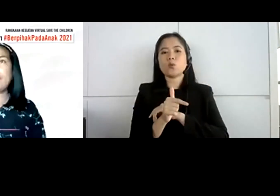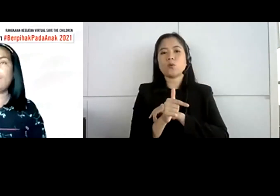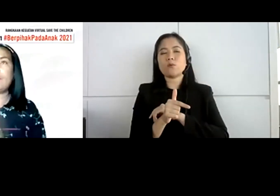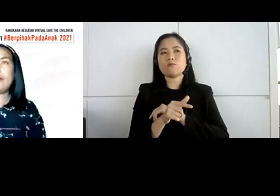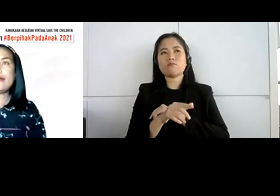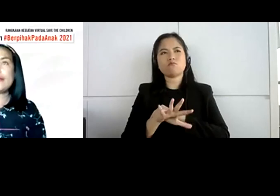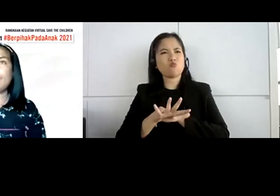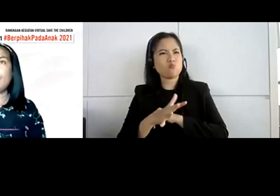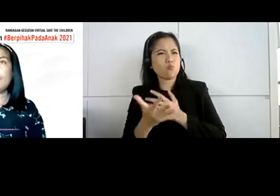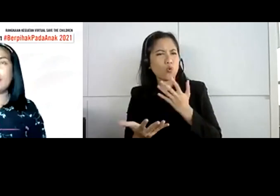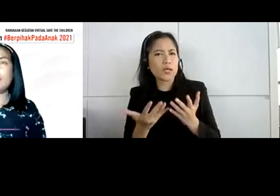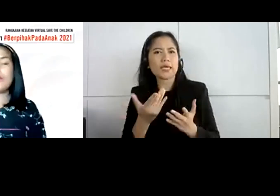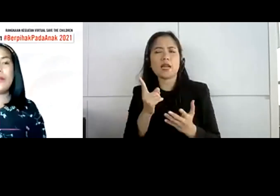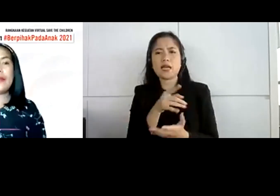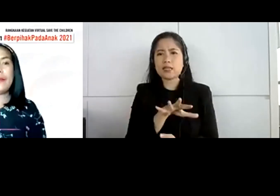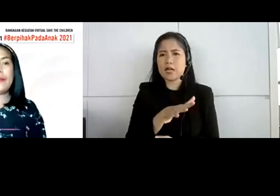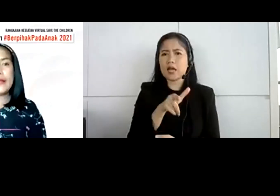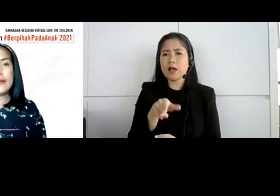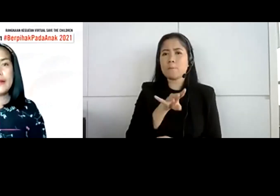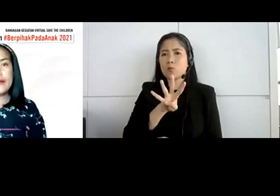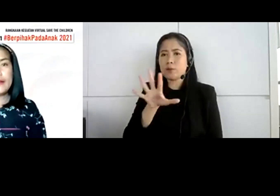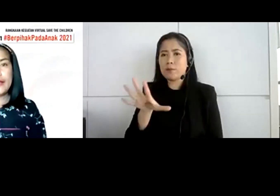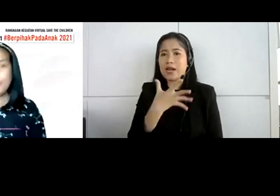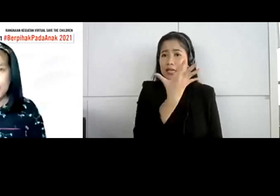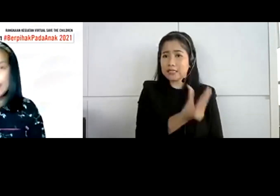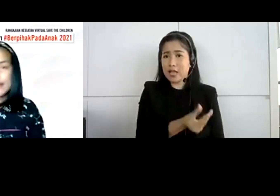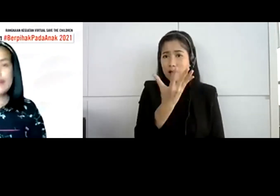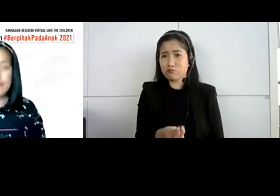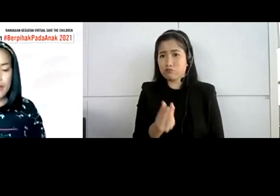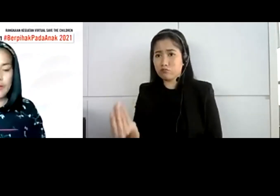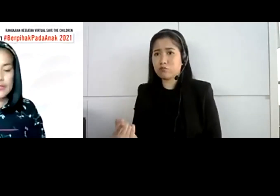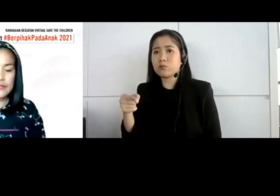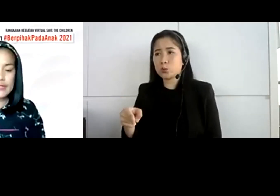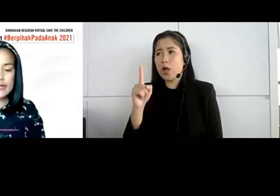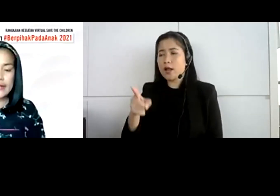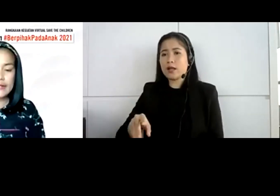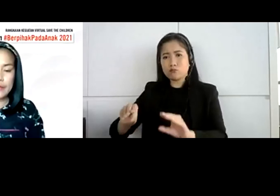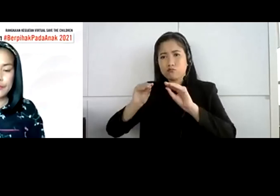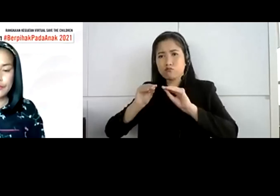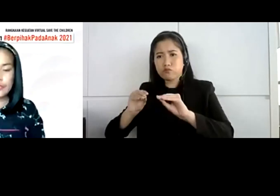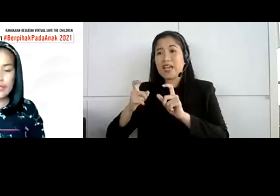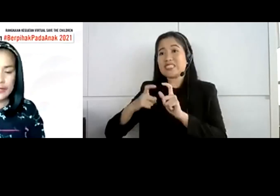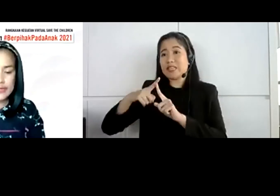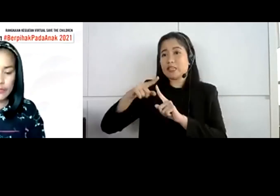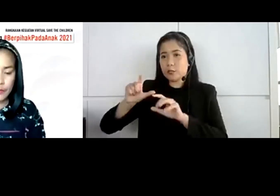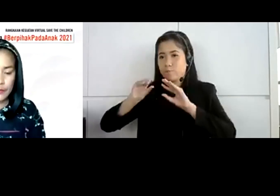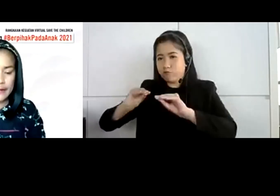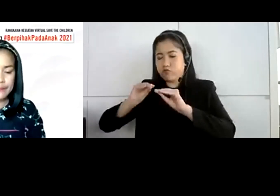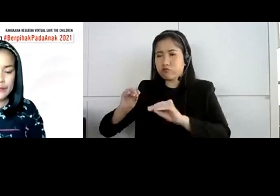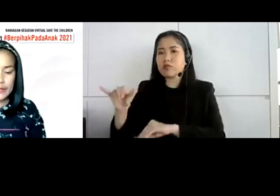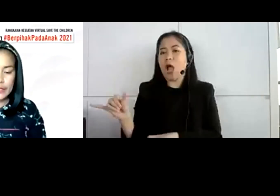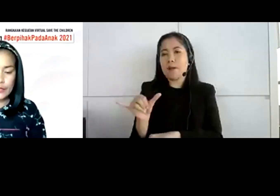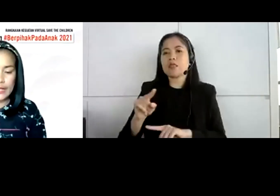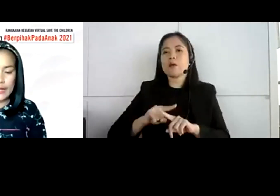rata-rata 45 desa itu punya juga mendapatkan edukasi yang sama oleh Save the Children, tapi khusus di kami Desa Tua